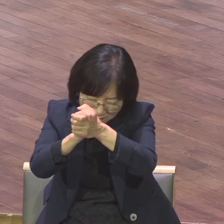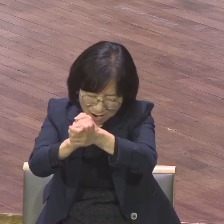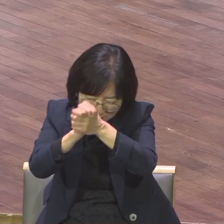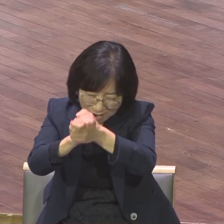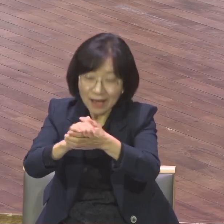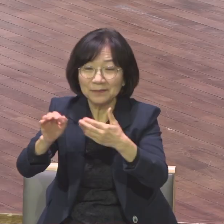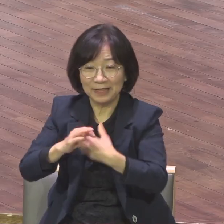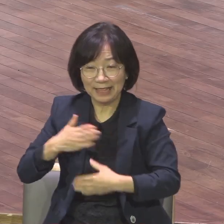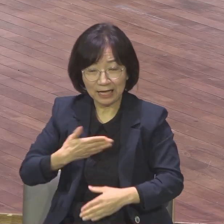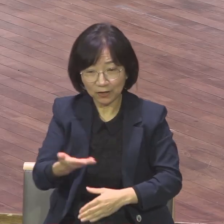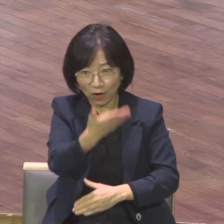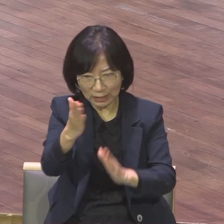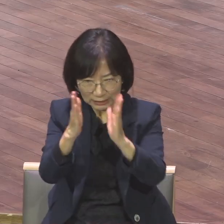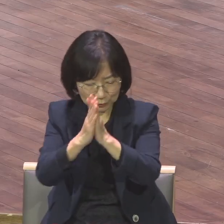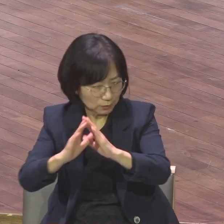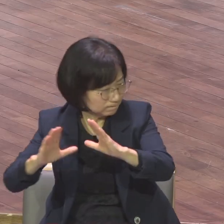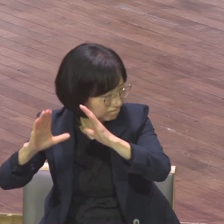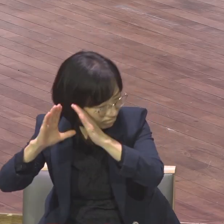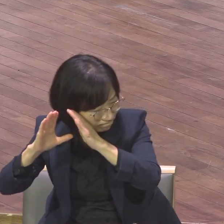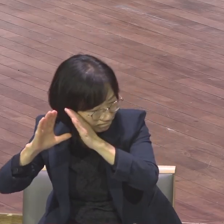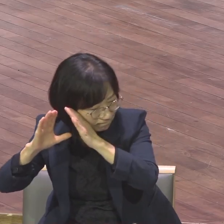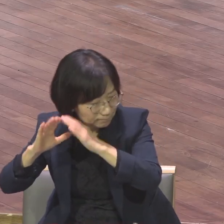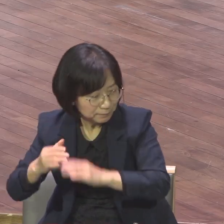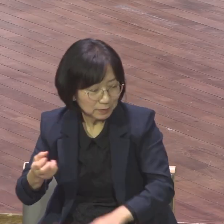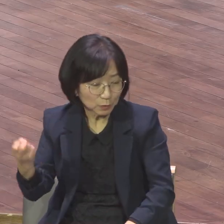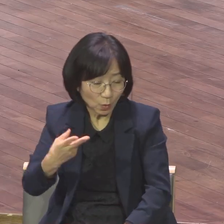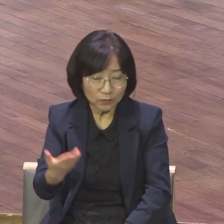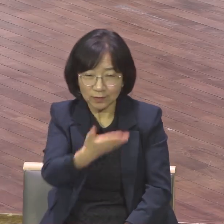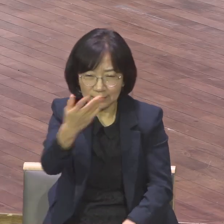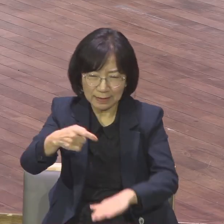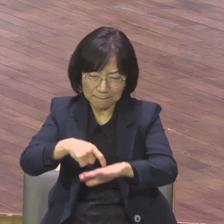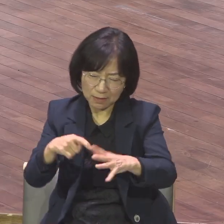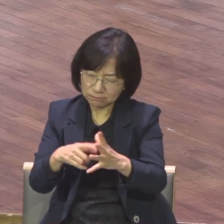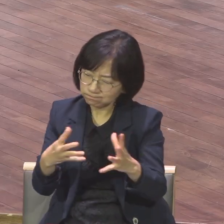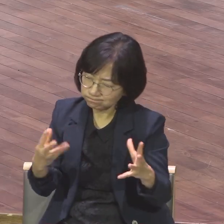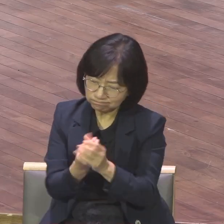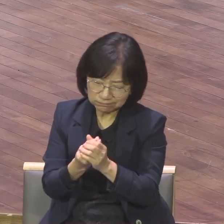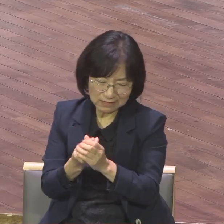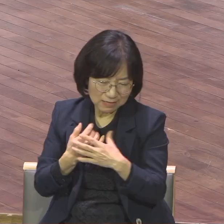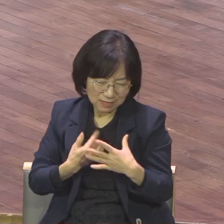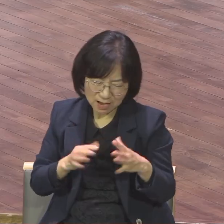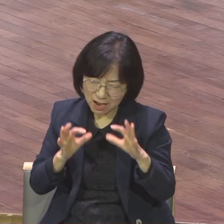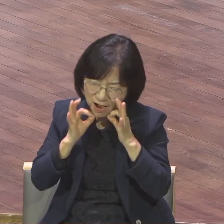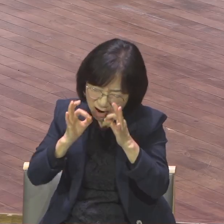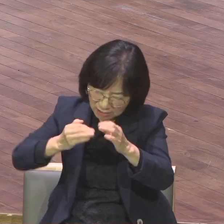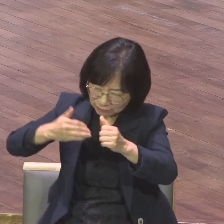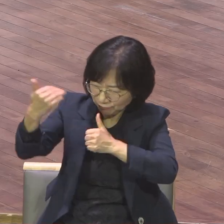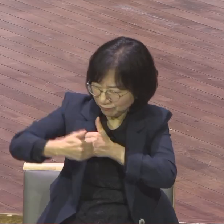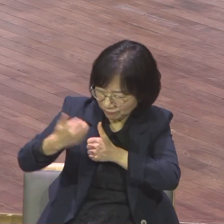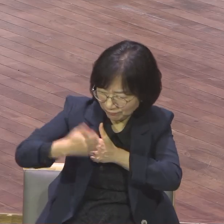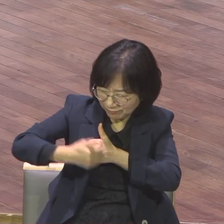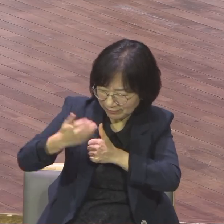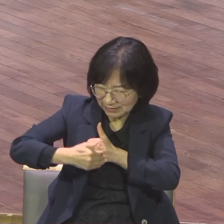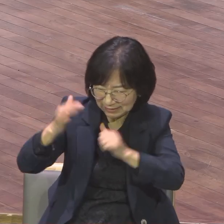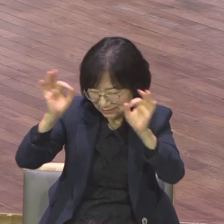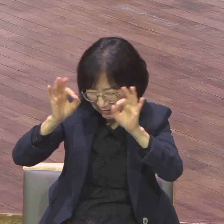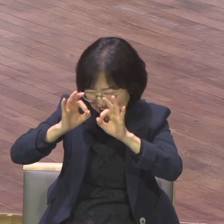너희들의 기도를 들을 것이요 너희가 온 마음으로 나를 구하면 나를 찾을 것이요